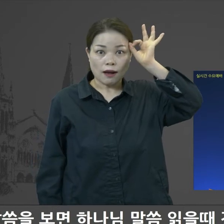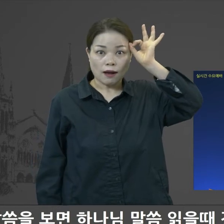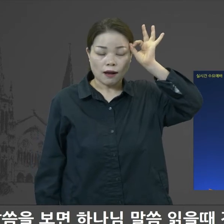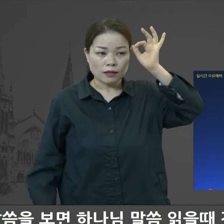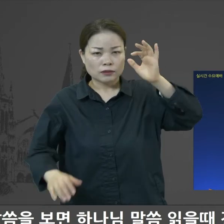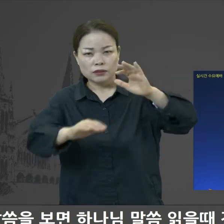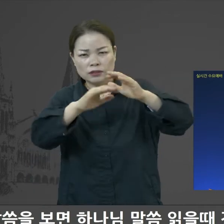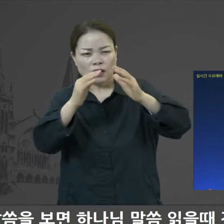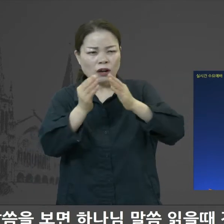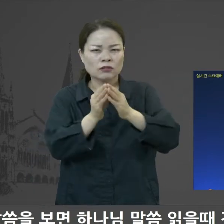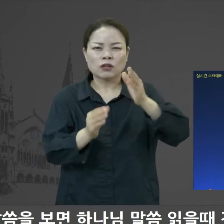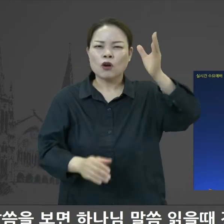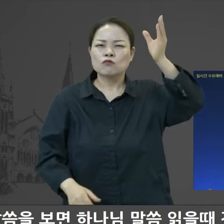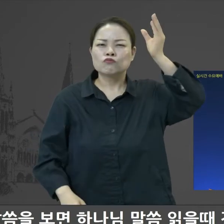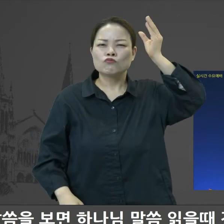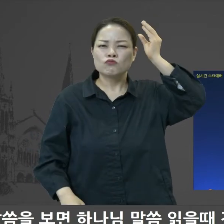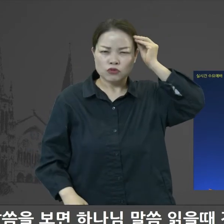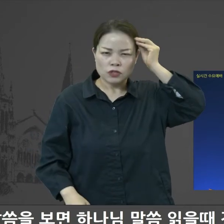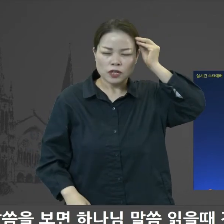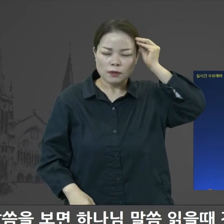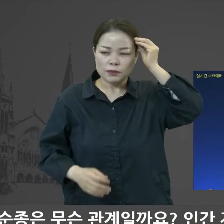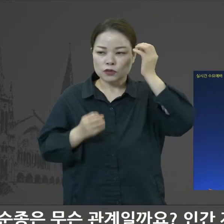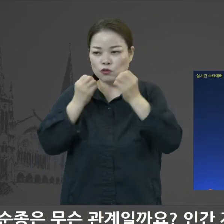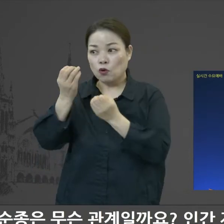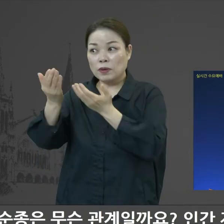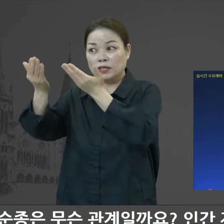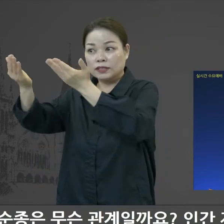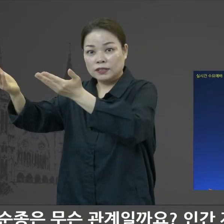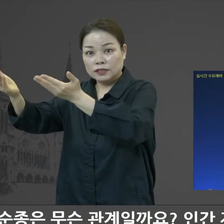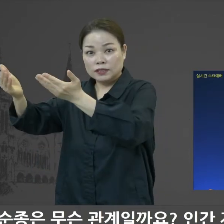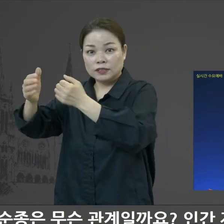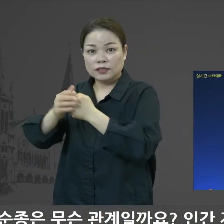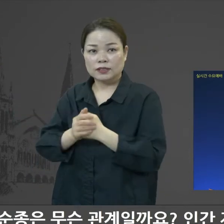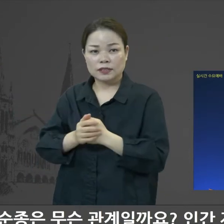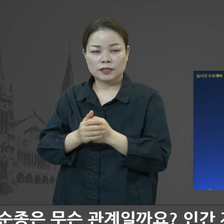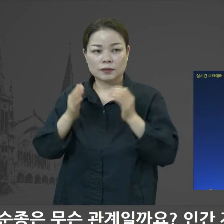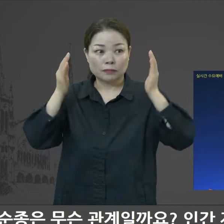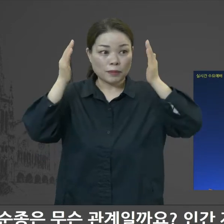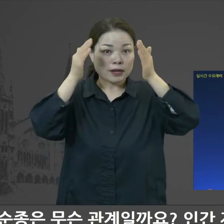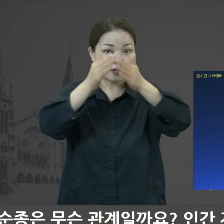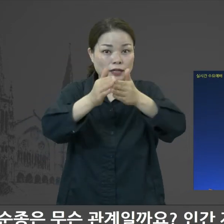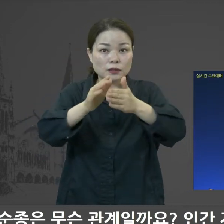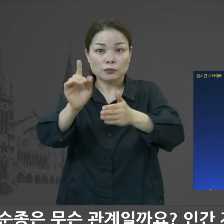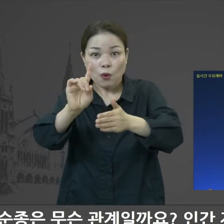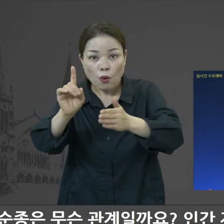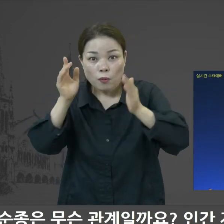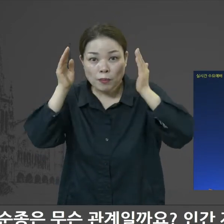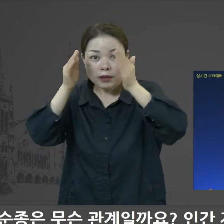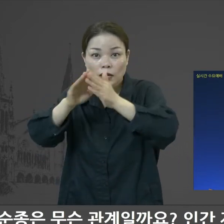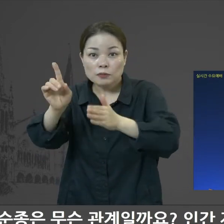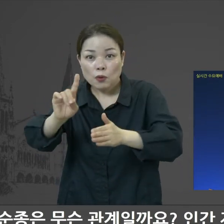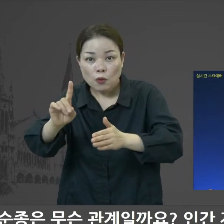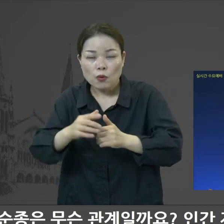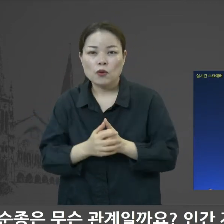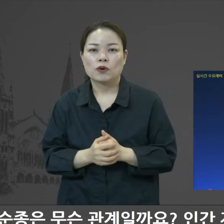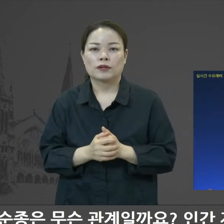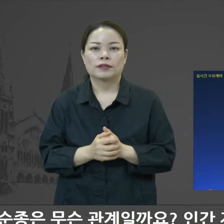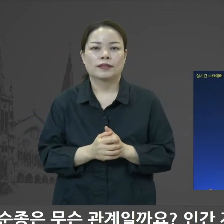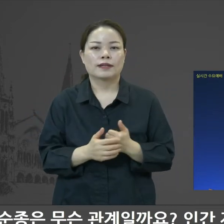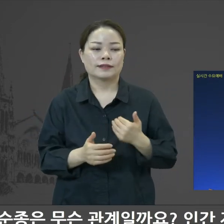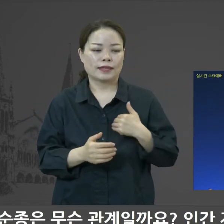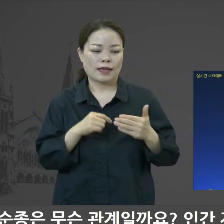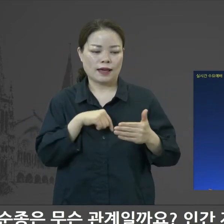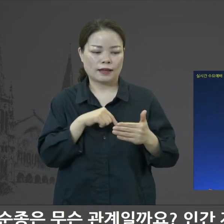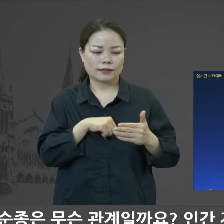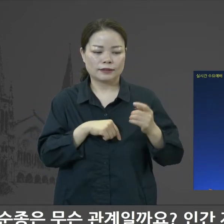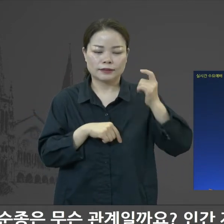전적인 무지한 상태를 고백하게 되죠. 그리고 방향성이 한 가지 생깁니다. 어떠한 방향성일까요? 내